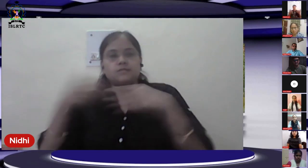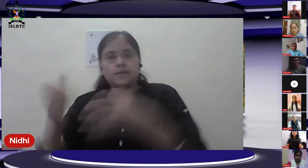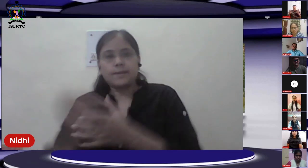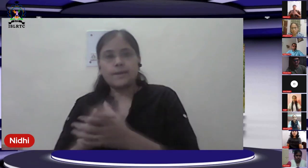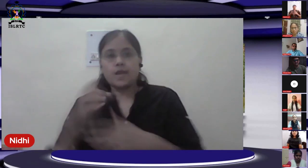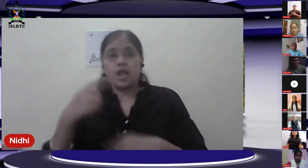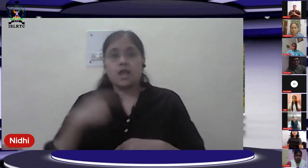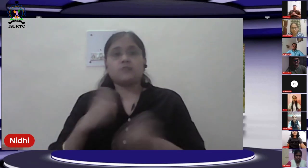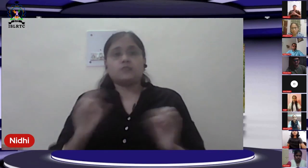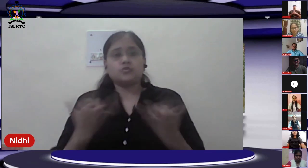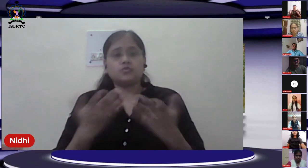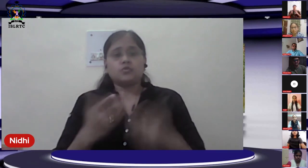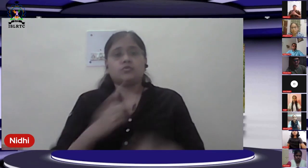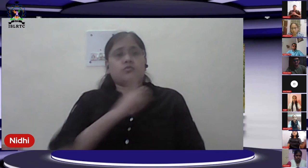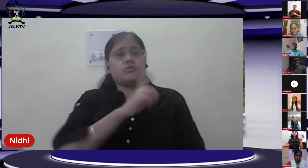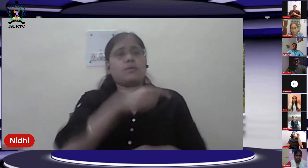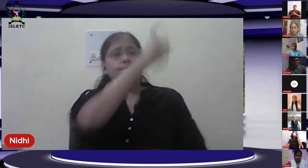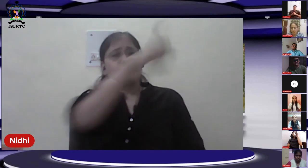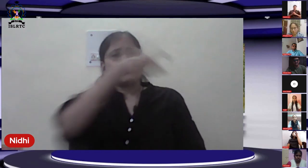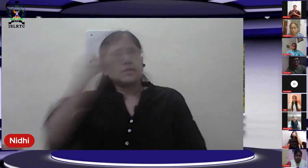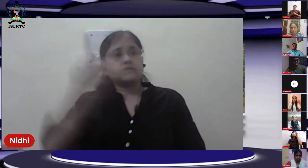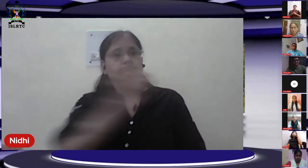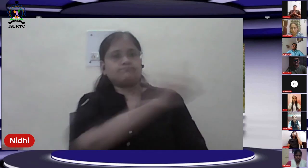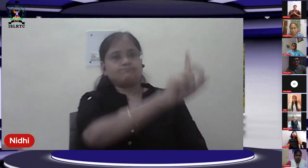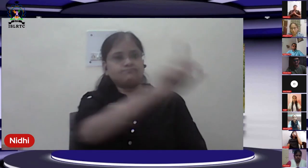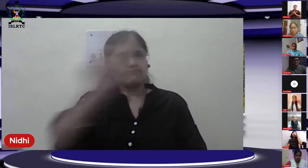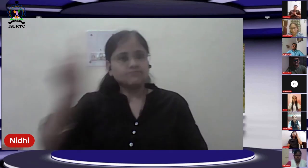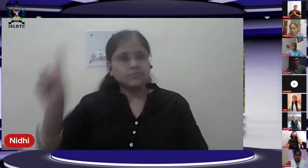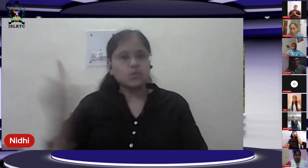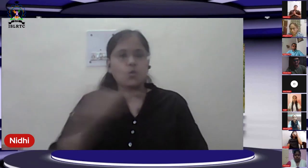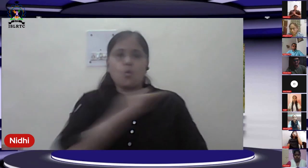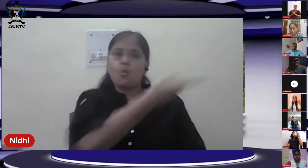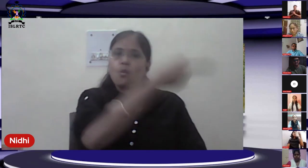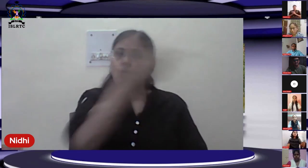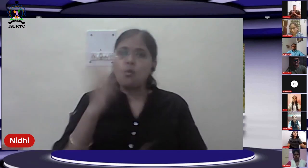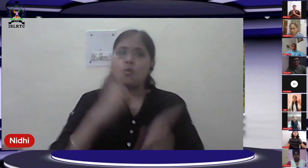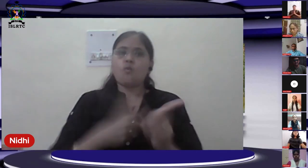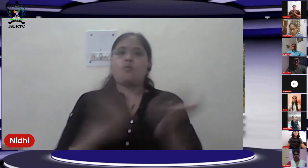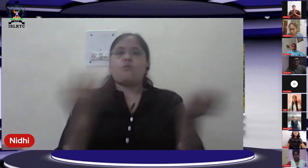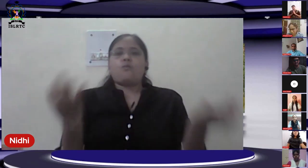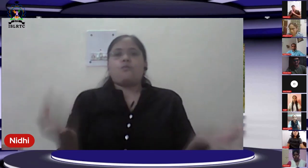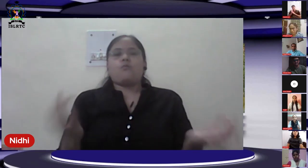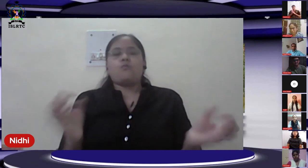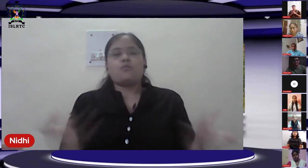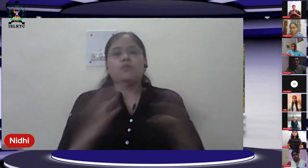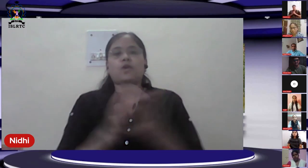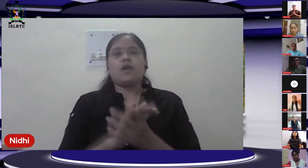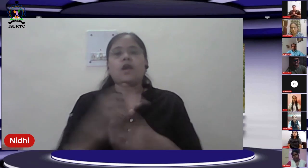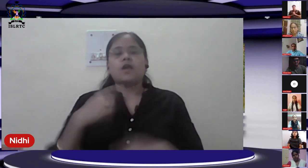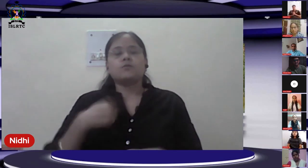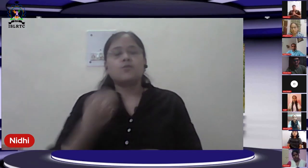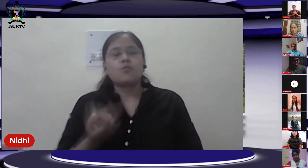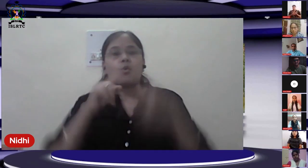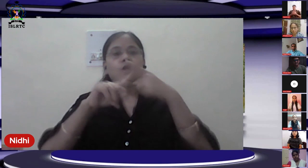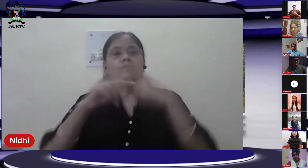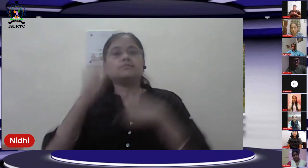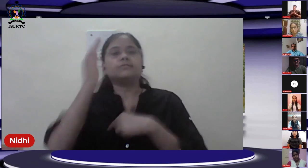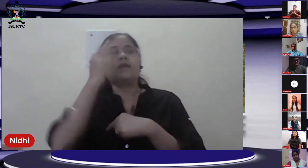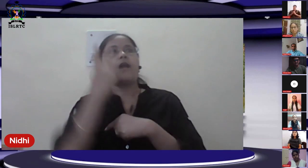तक योगा फैलना चाहिए, सबको योगा करना चाहिए। तो ये एक बहुत अच्छी बात मैंने आज टीवी पे सुनी थी। सुबह सुबह ही मैंने न्यूज खोली और मेरे को पहली चीज